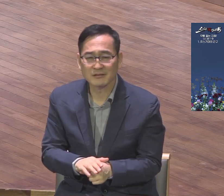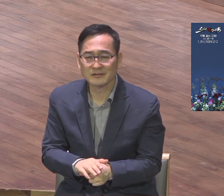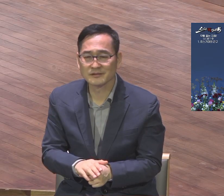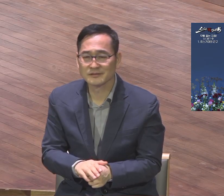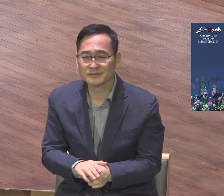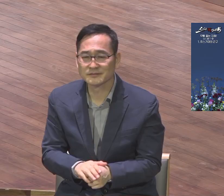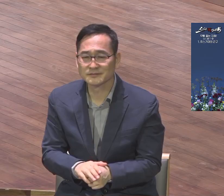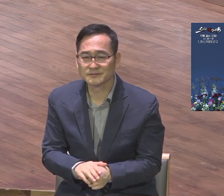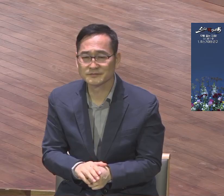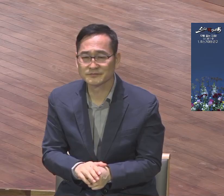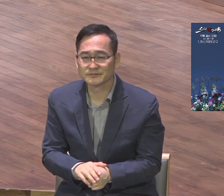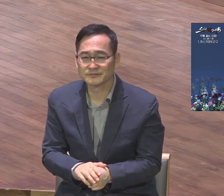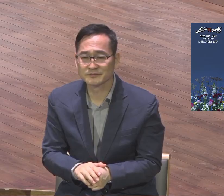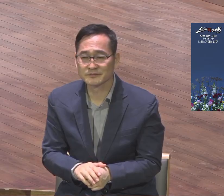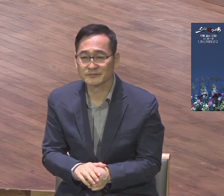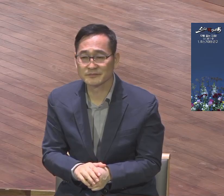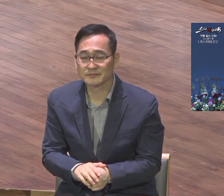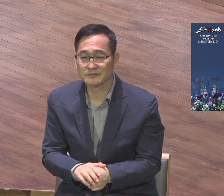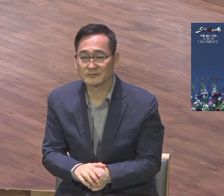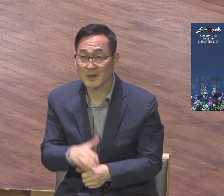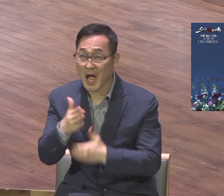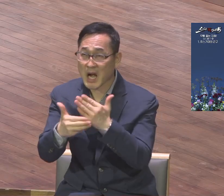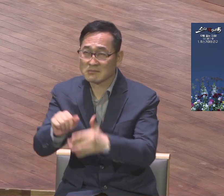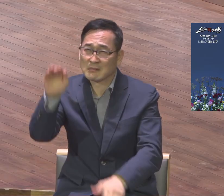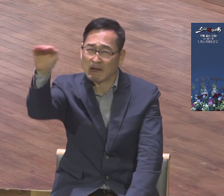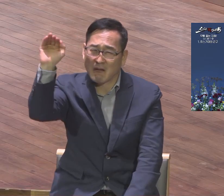이게 우리 하나님 자녀에 대한 특권이에요. 특권.